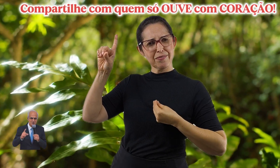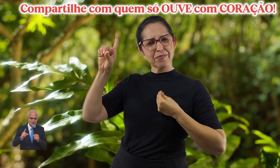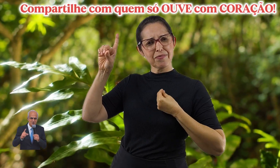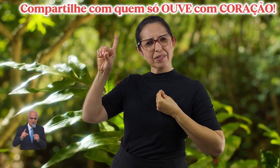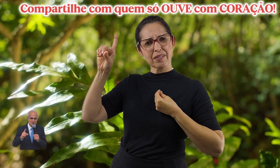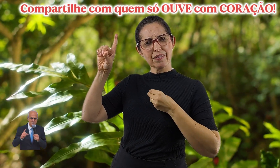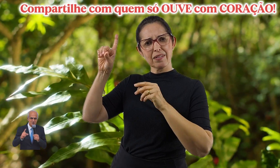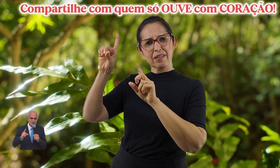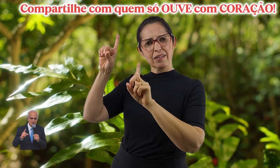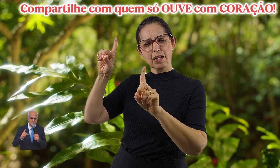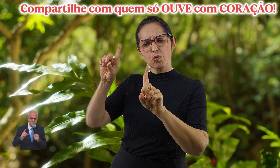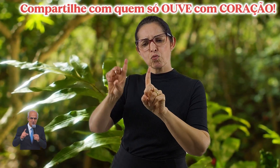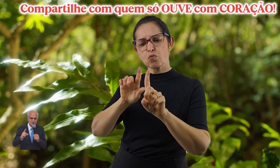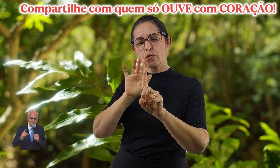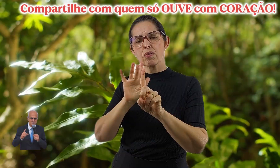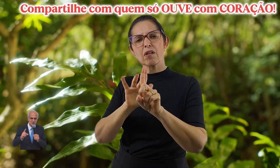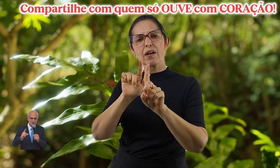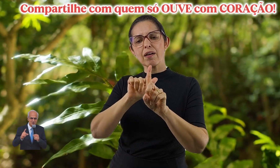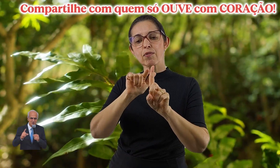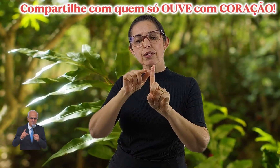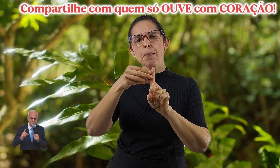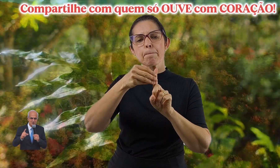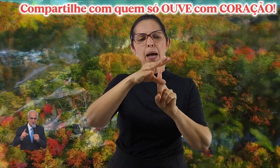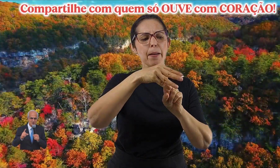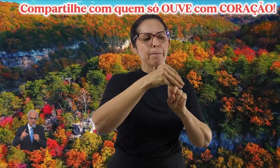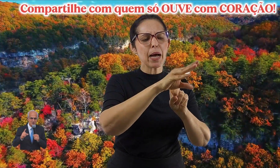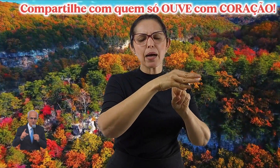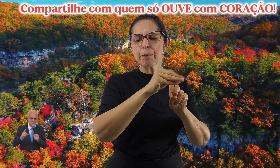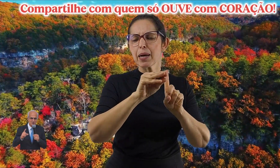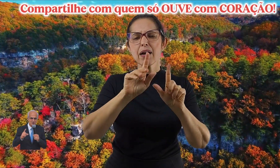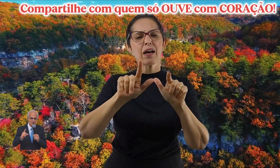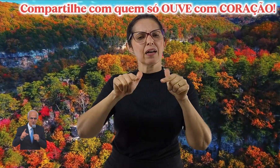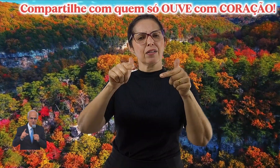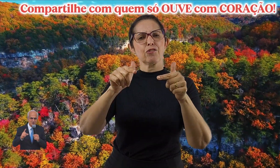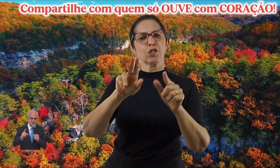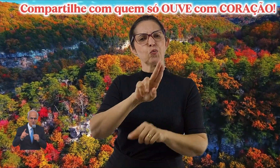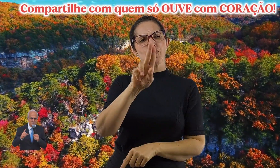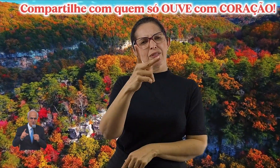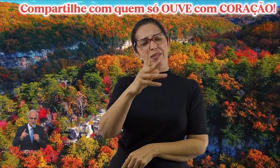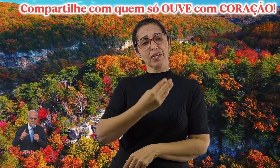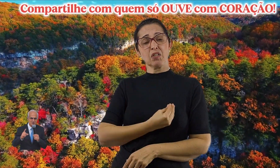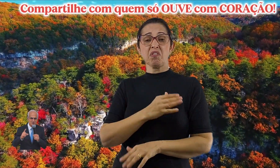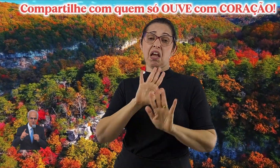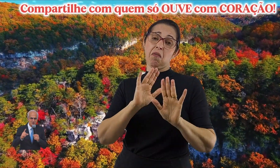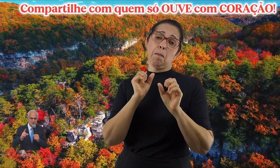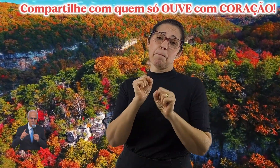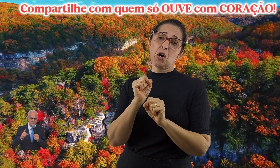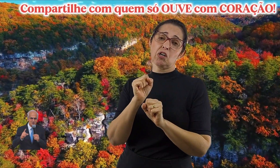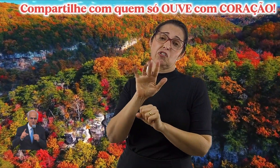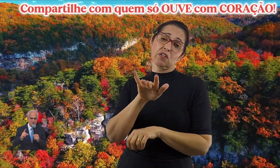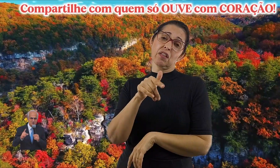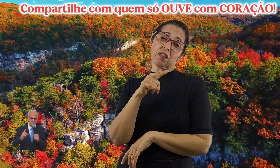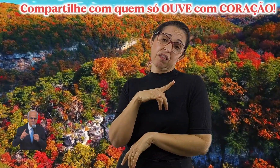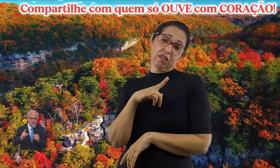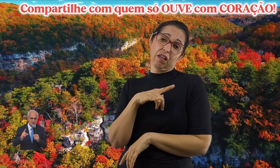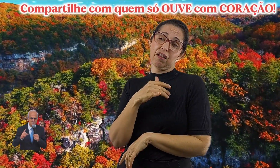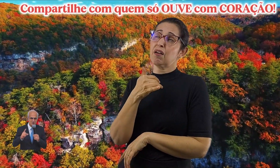Deus operar maravilhas através da sua vida. Esse é o chamado. E você pode ter desculpa, isso é coisa da sua